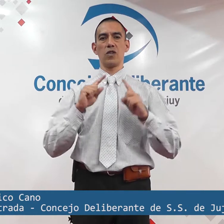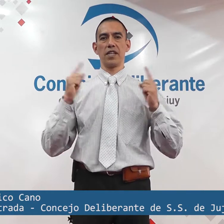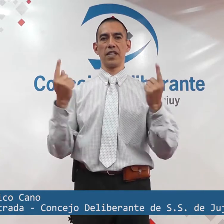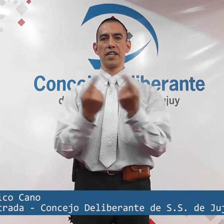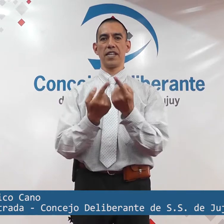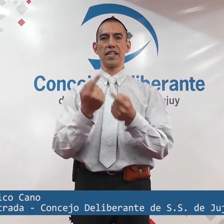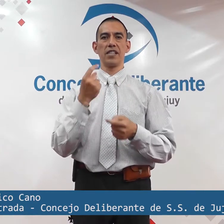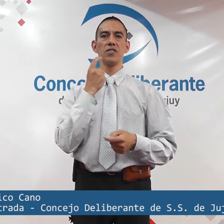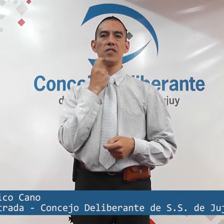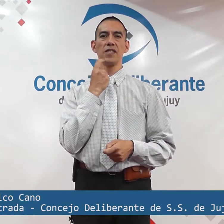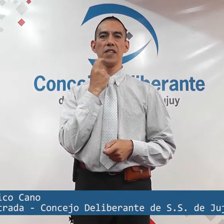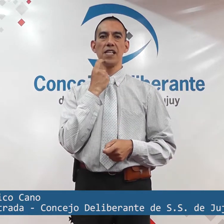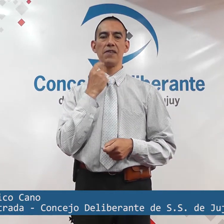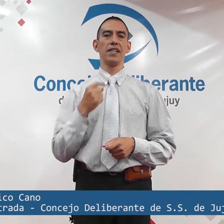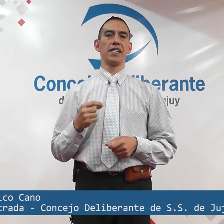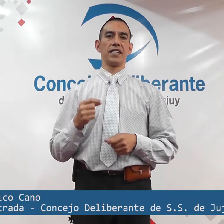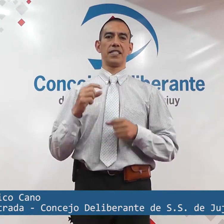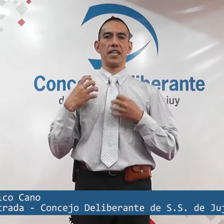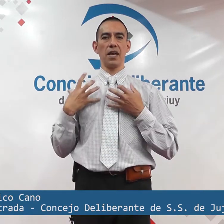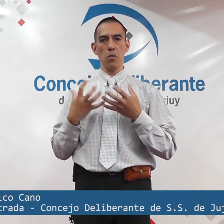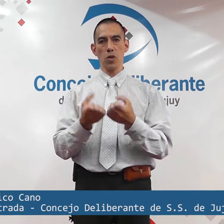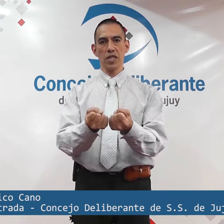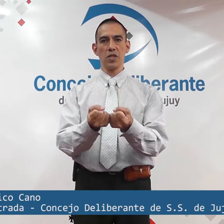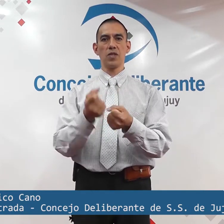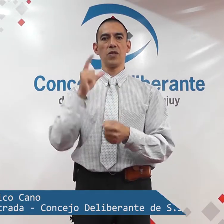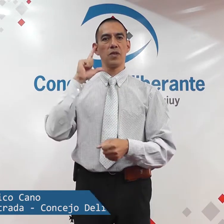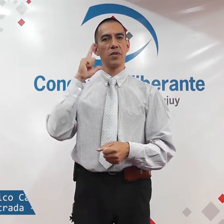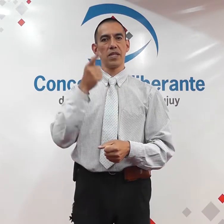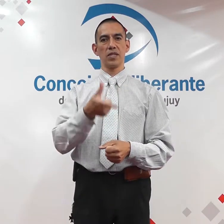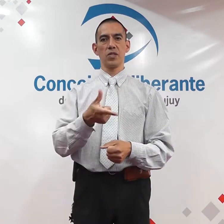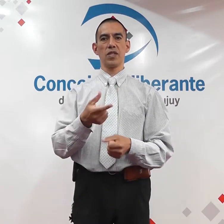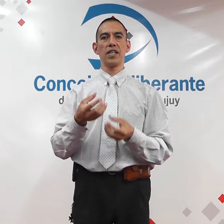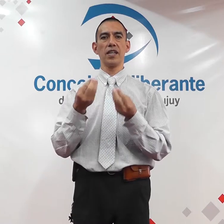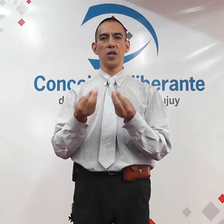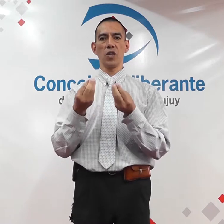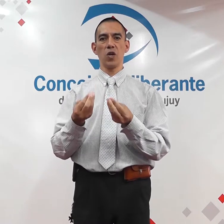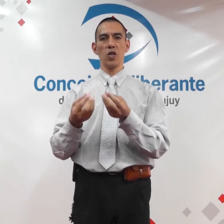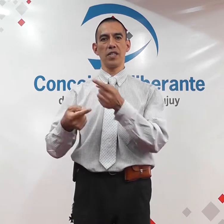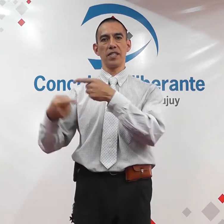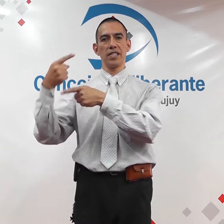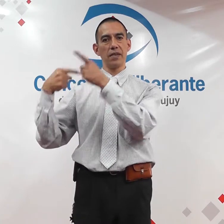Yo trabajo en el Concejo Deliberante para apoyar a la comunidad sorda para que realicen sus trámites.